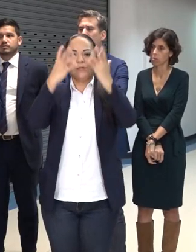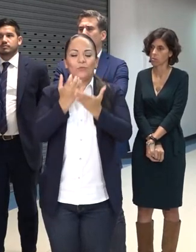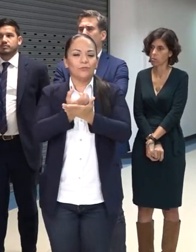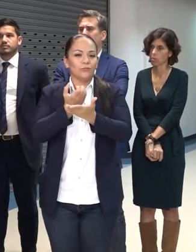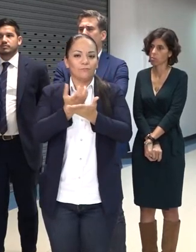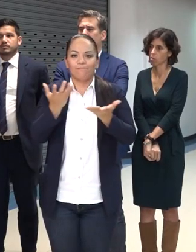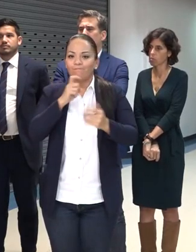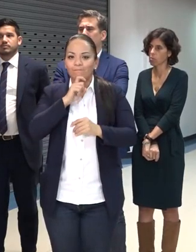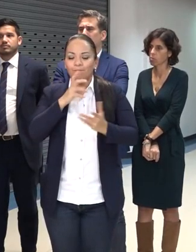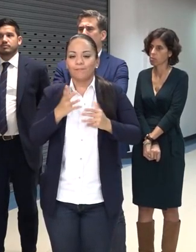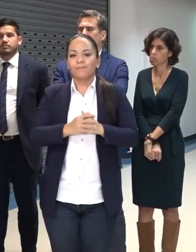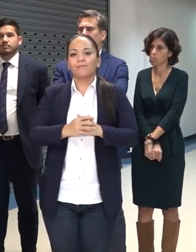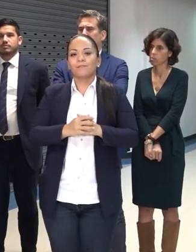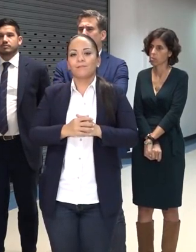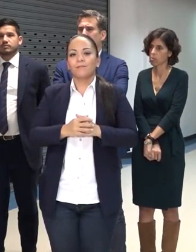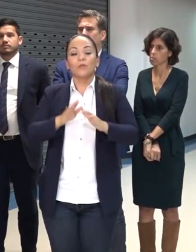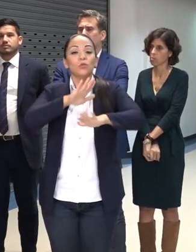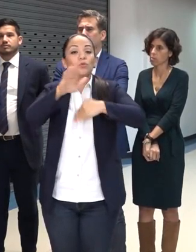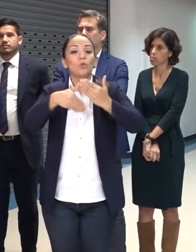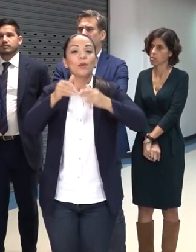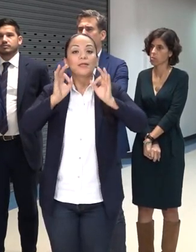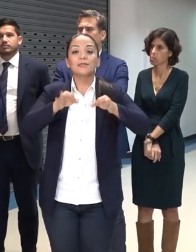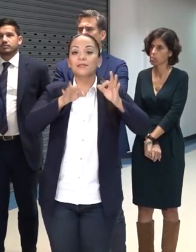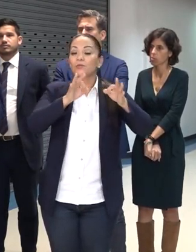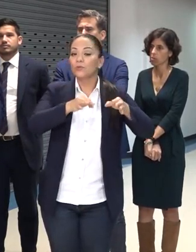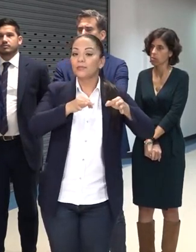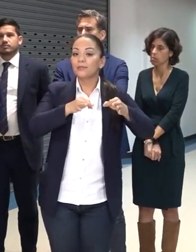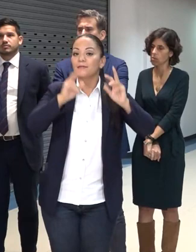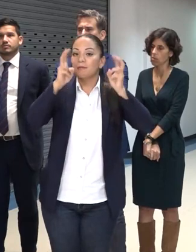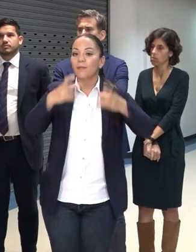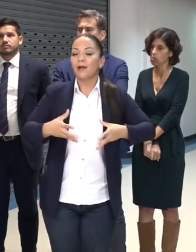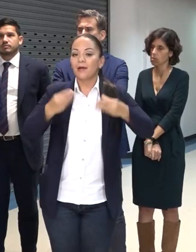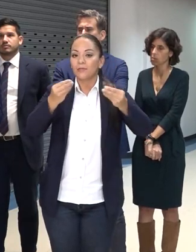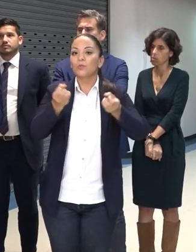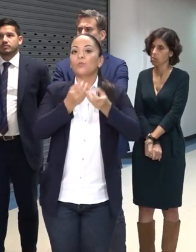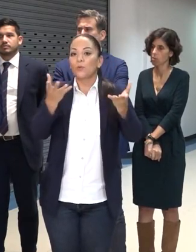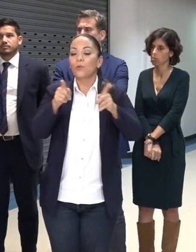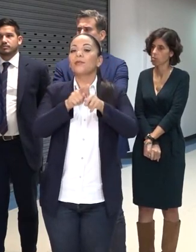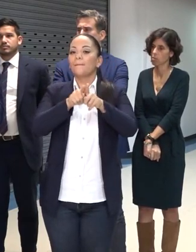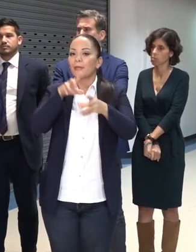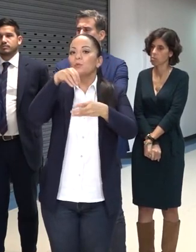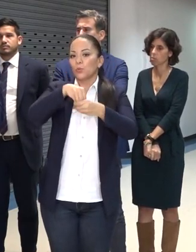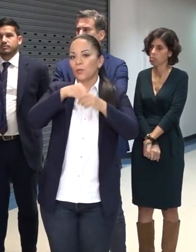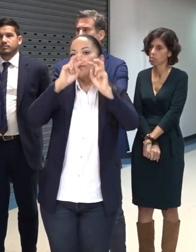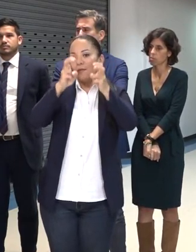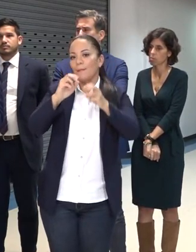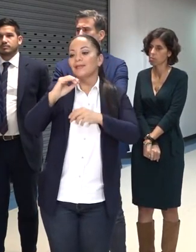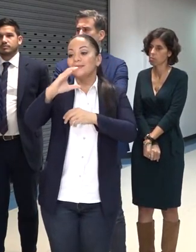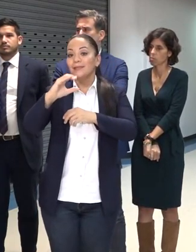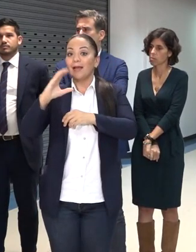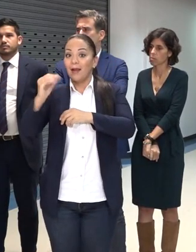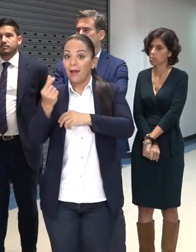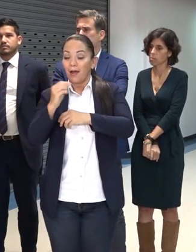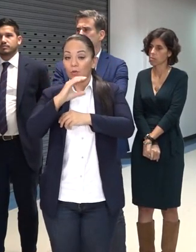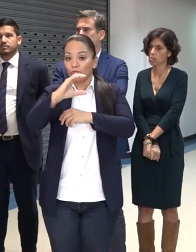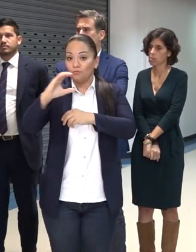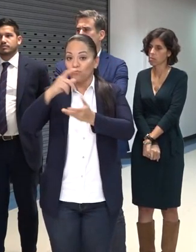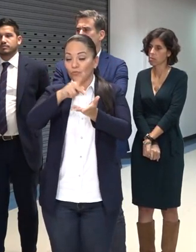y entonces las opciones del gasto público, incluyendo salarios, tenemos que